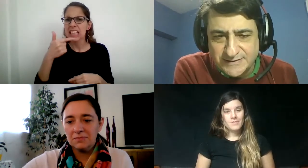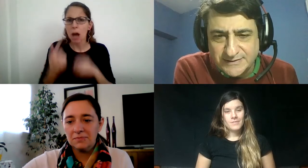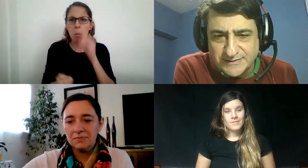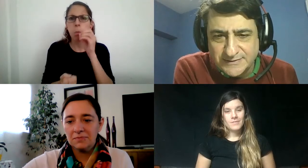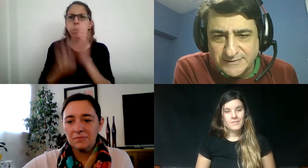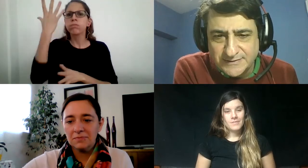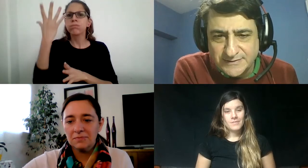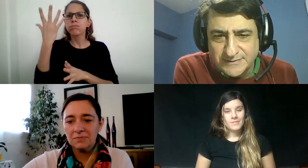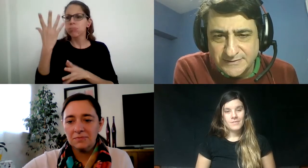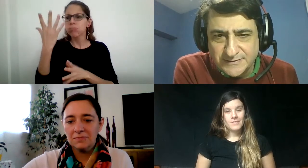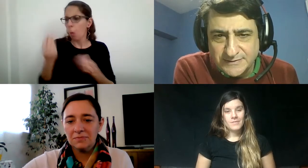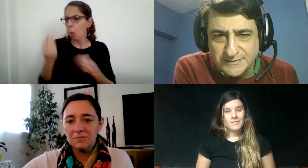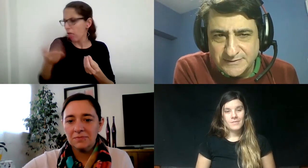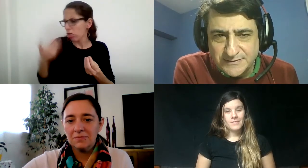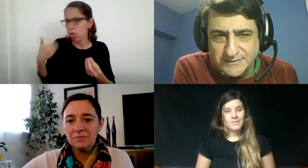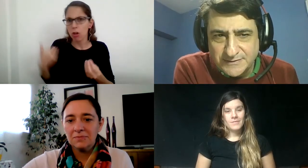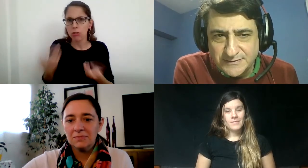argentina?